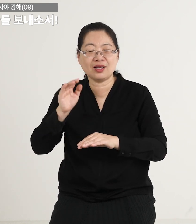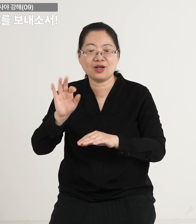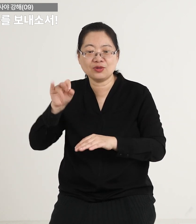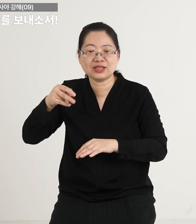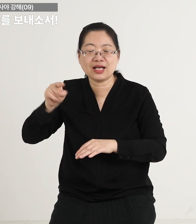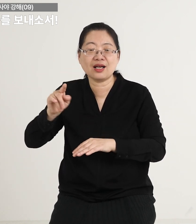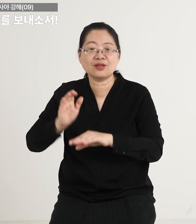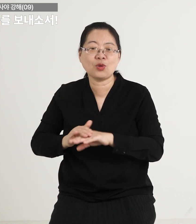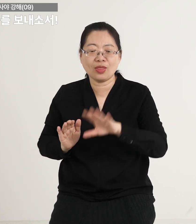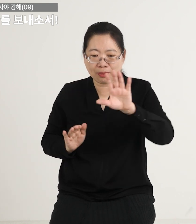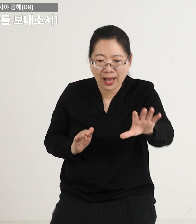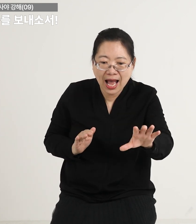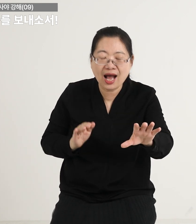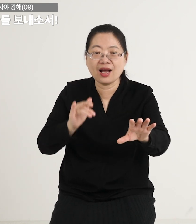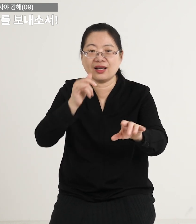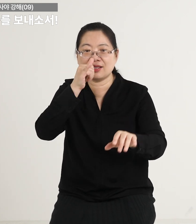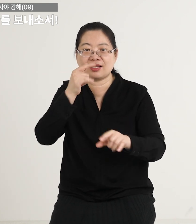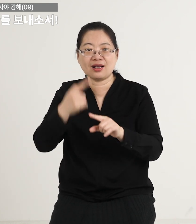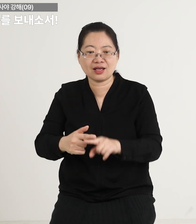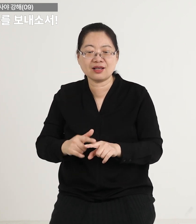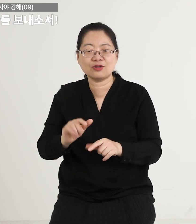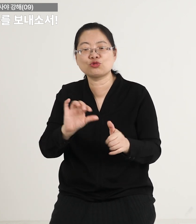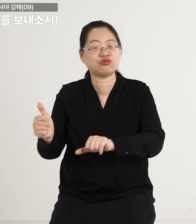손댔다가 어떻게 됐죠? 죽었어요.